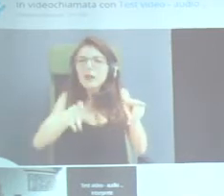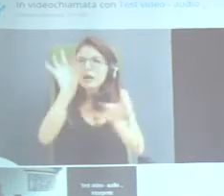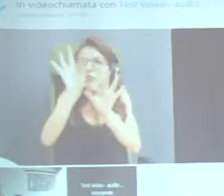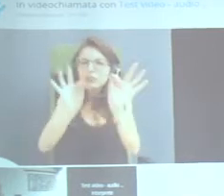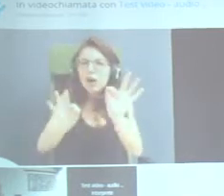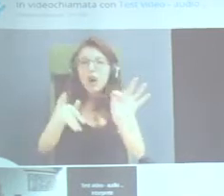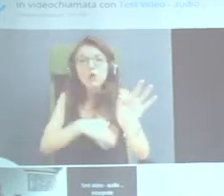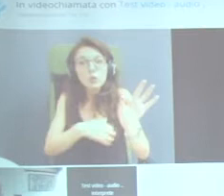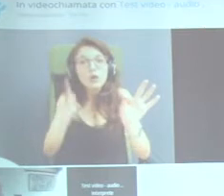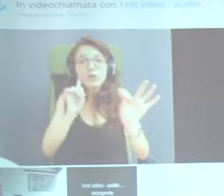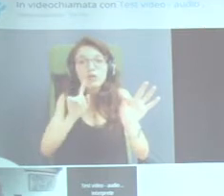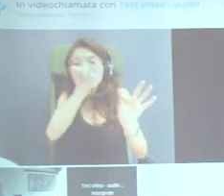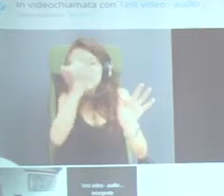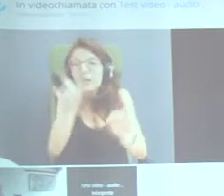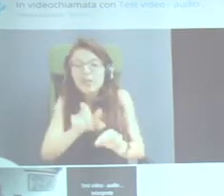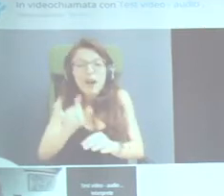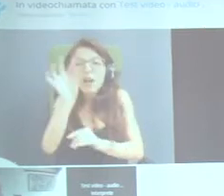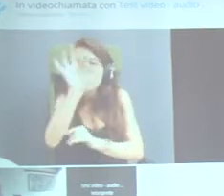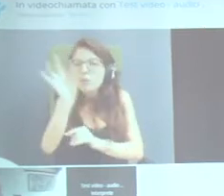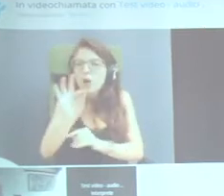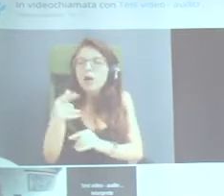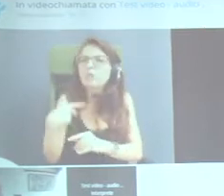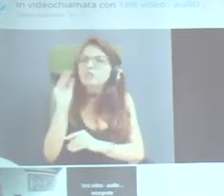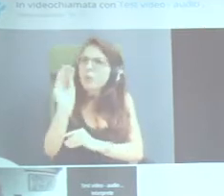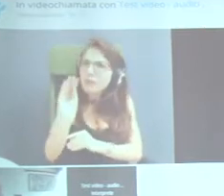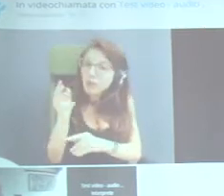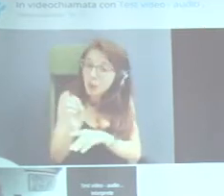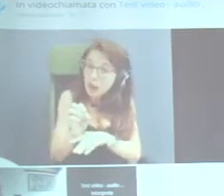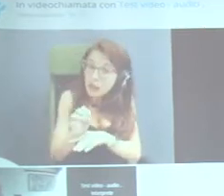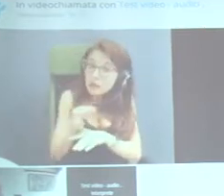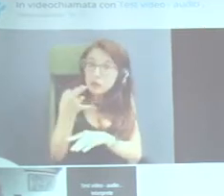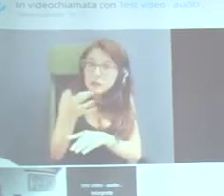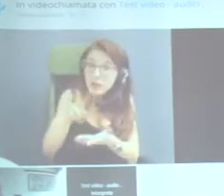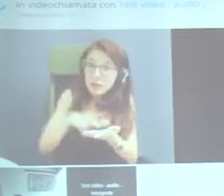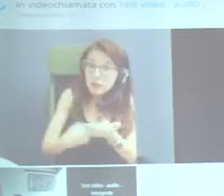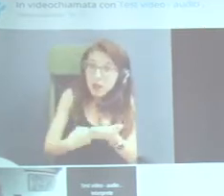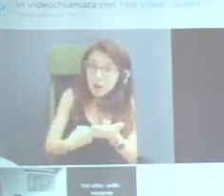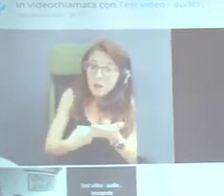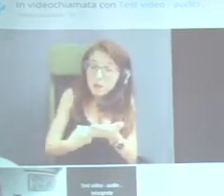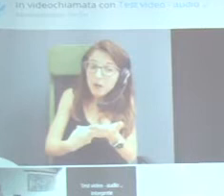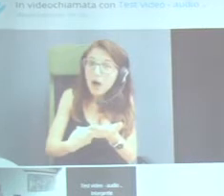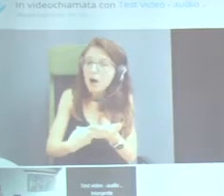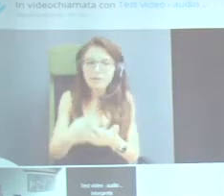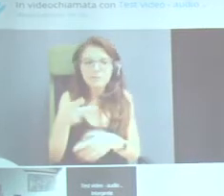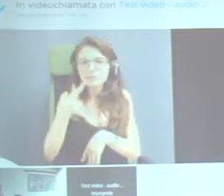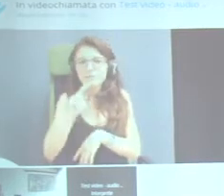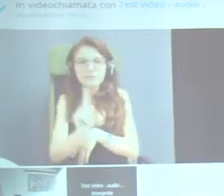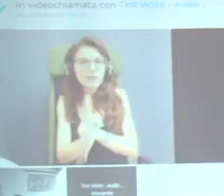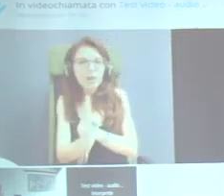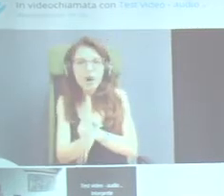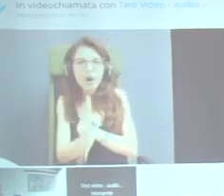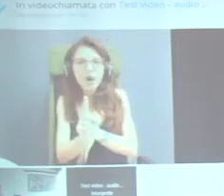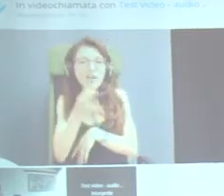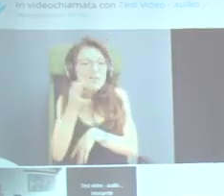spesso hanno perso delle lezioni perché non è stato trovato un interprete in tempo,